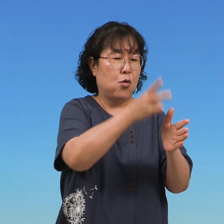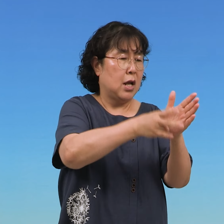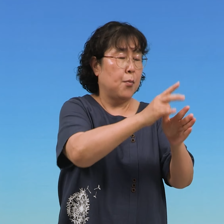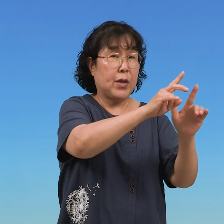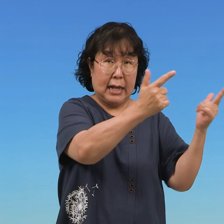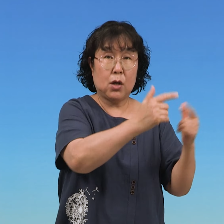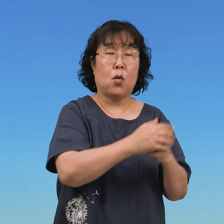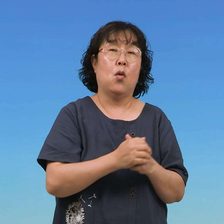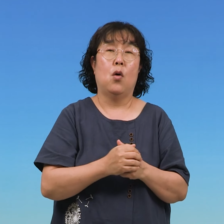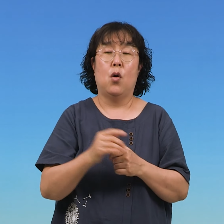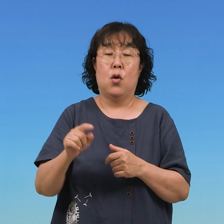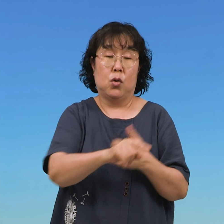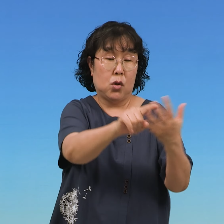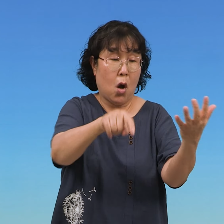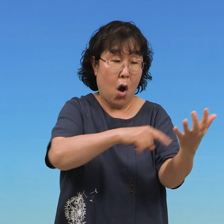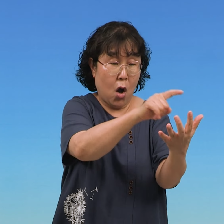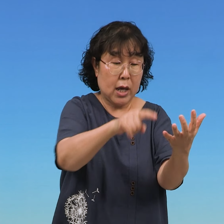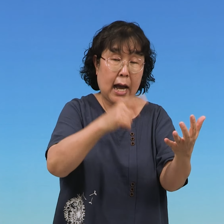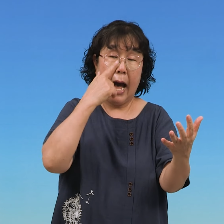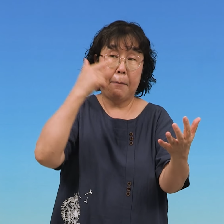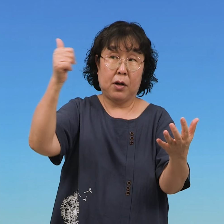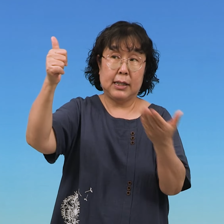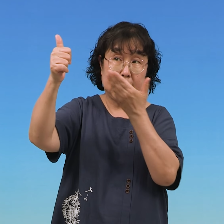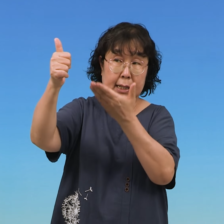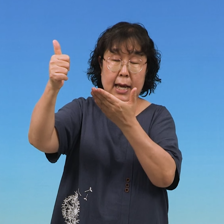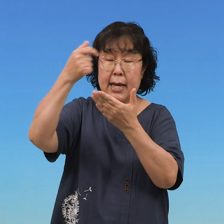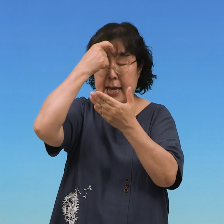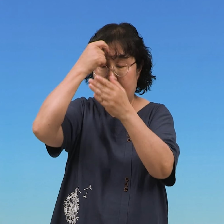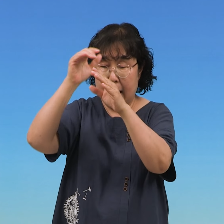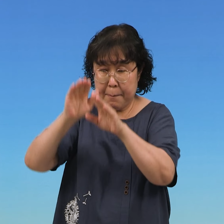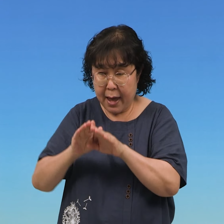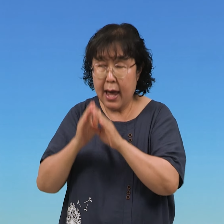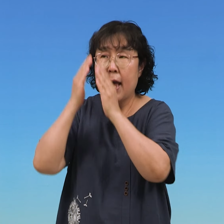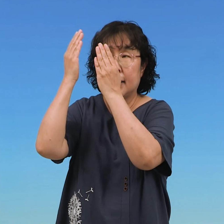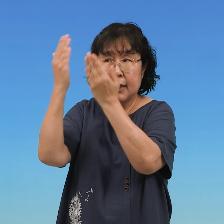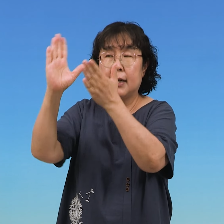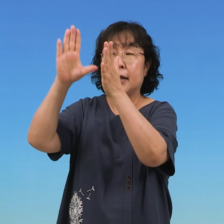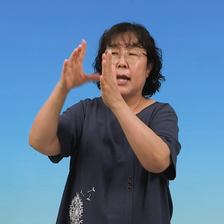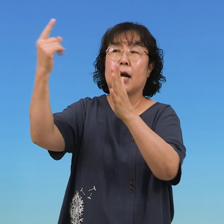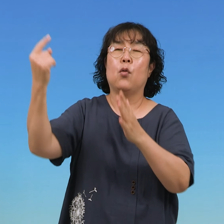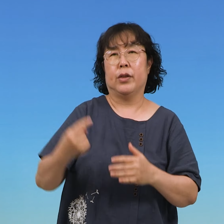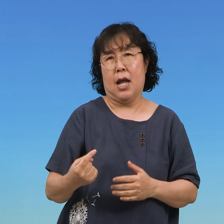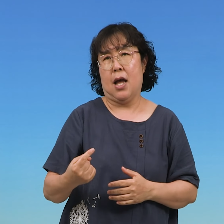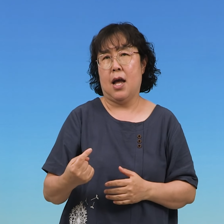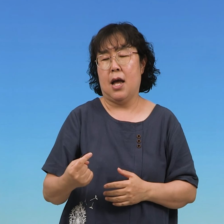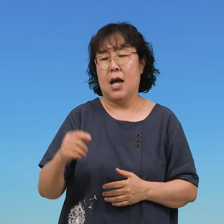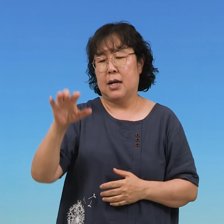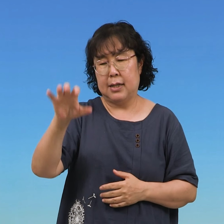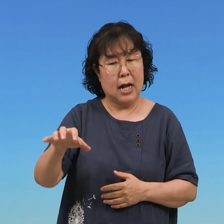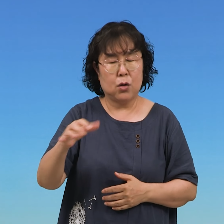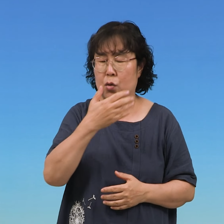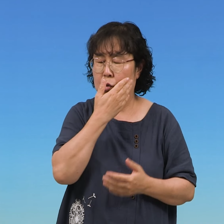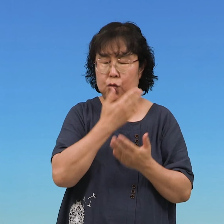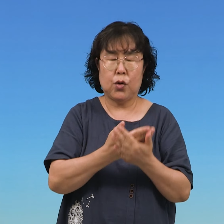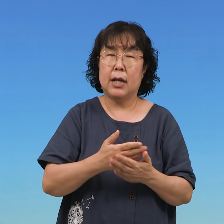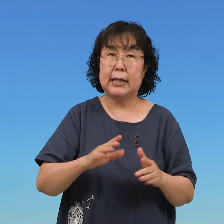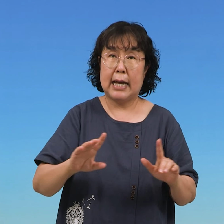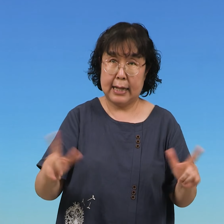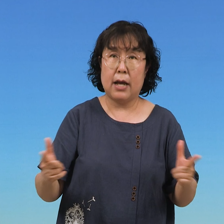말고 너희가 아버지께 예배할 때가 이르리라. 예배는 장소의 문제가 아니라 누구를